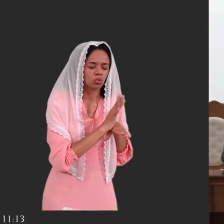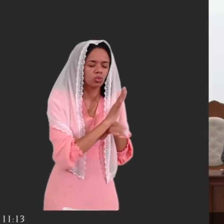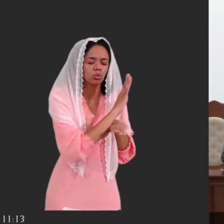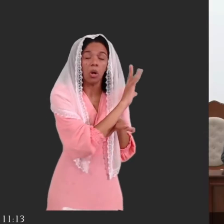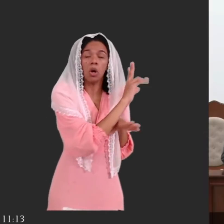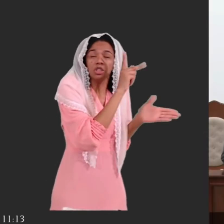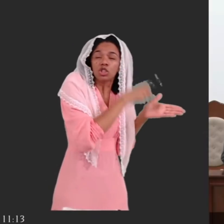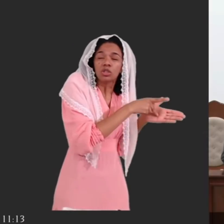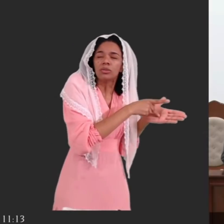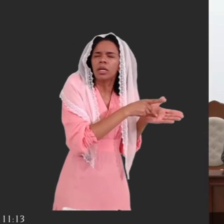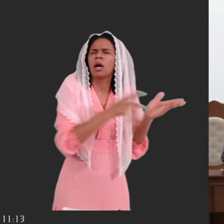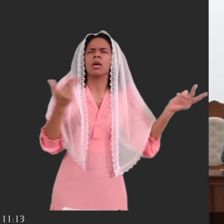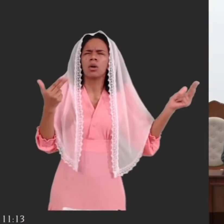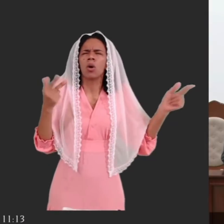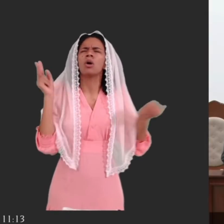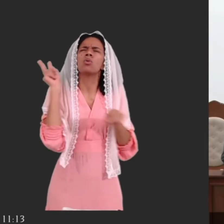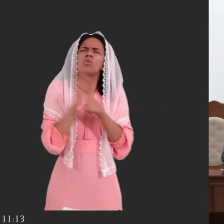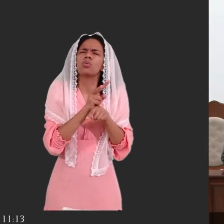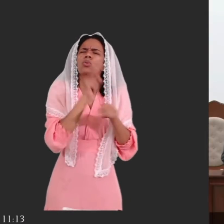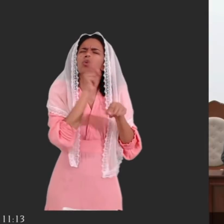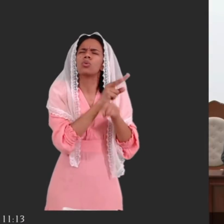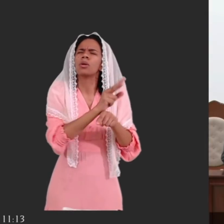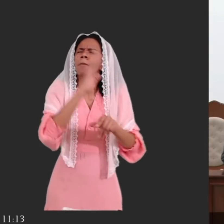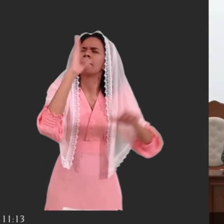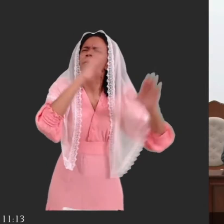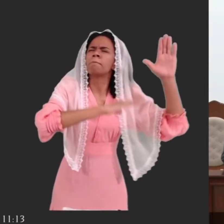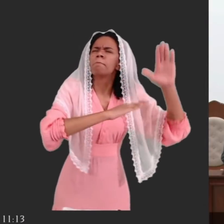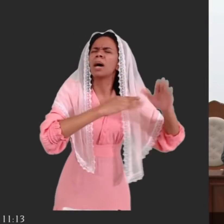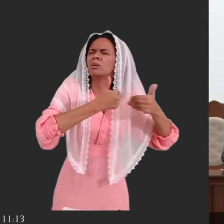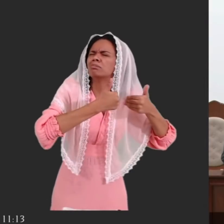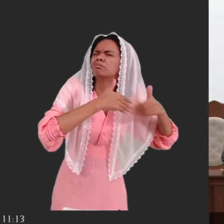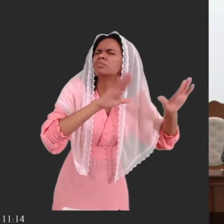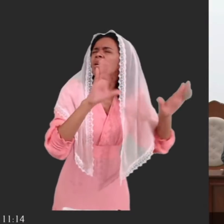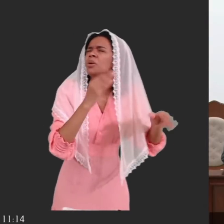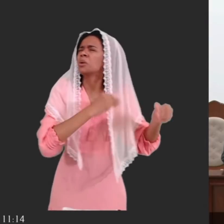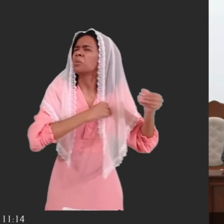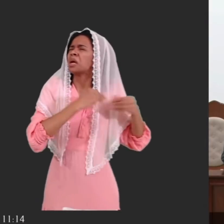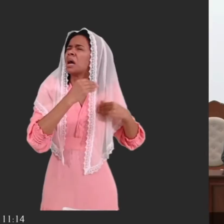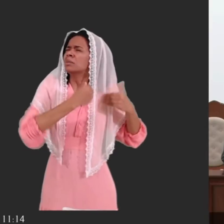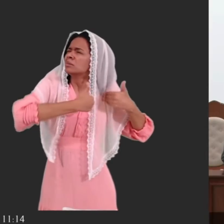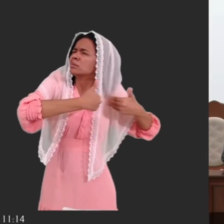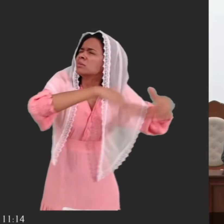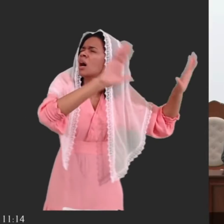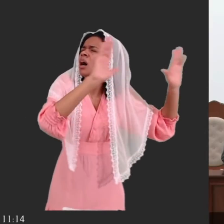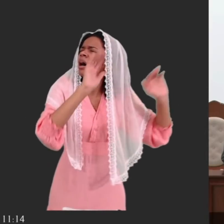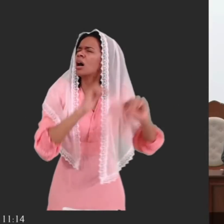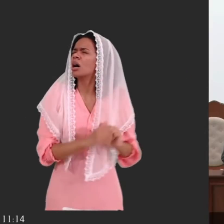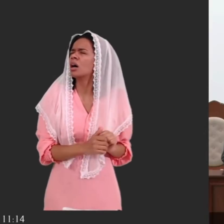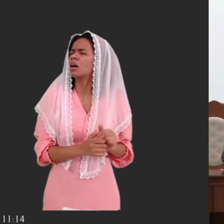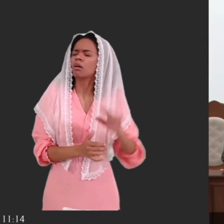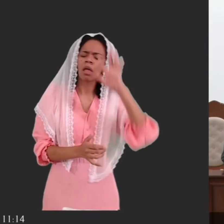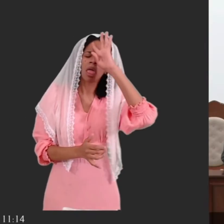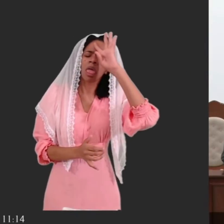eternidade, Senhor. Livra-nos do mal, livra-nos do pecado, livra-nos do sono